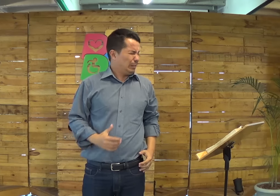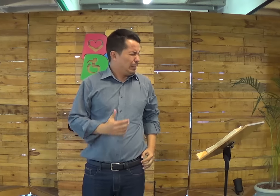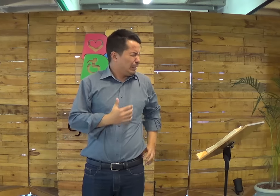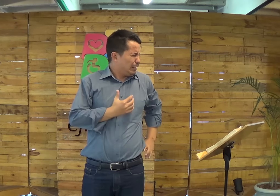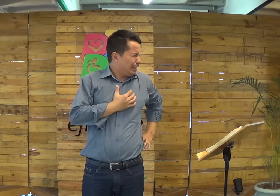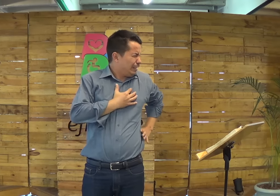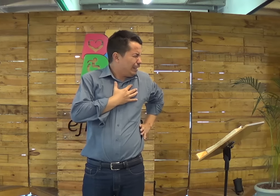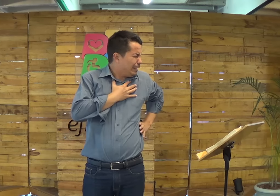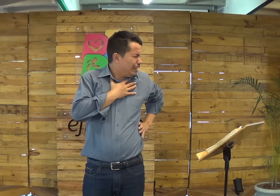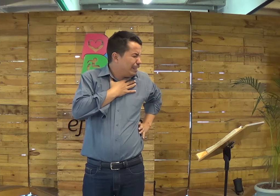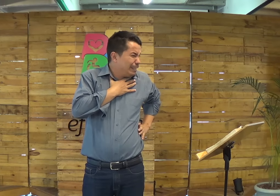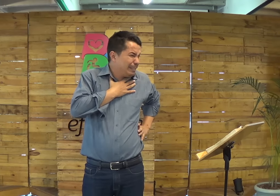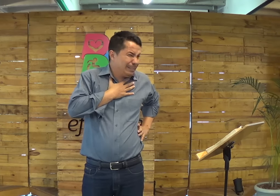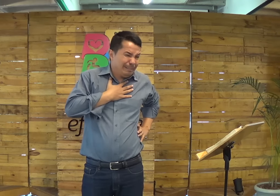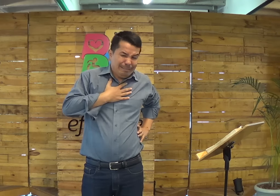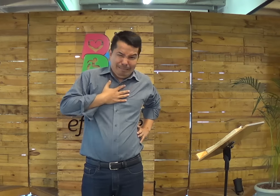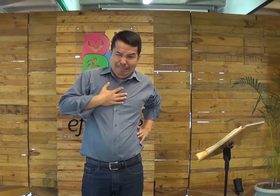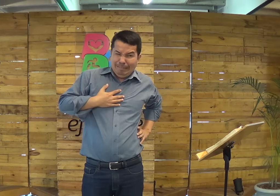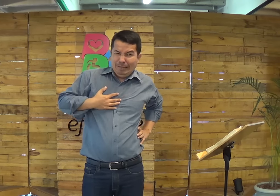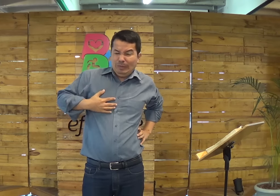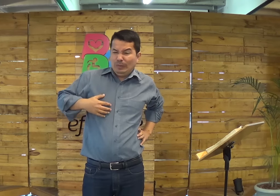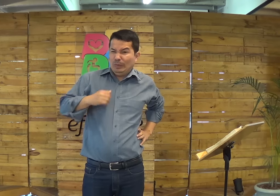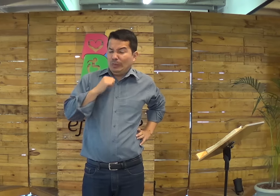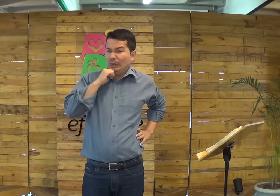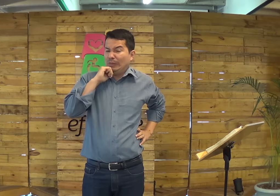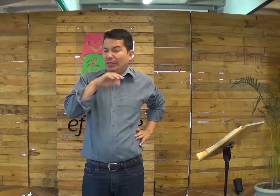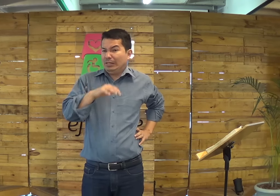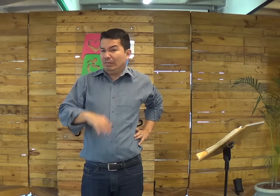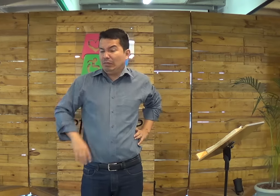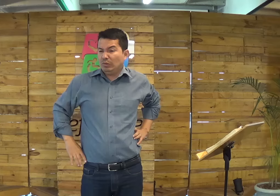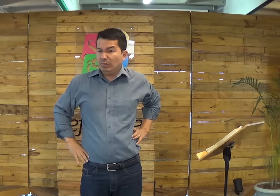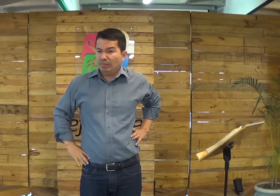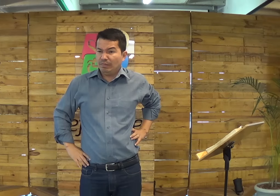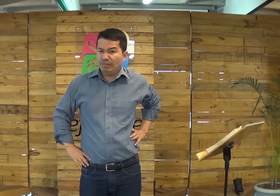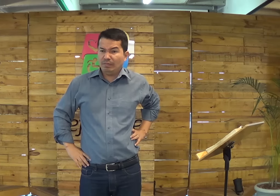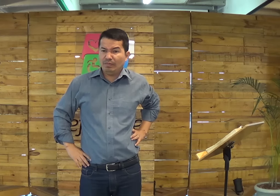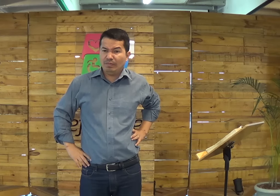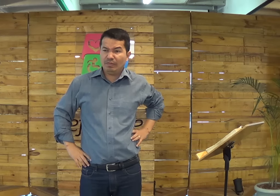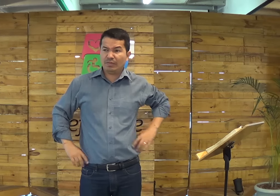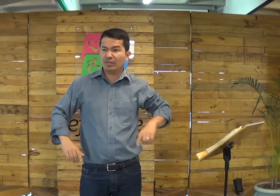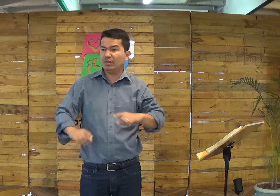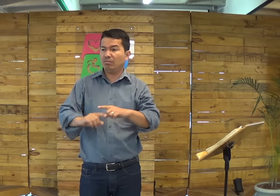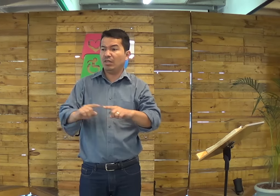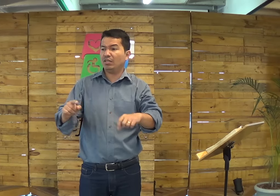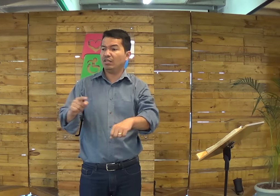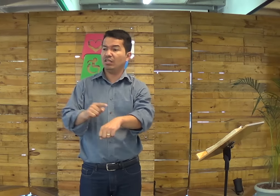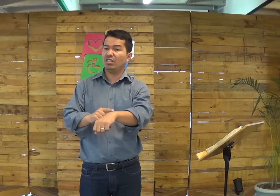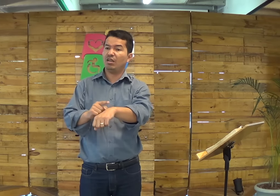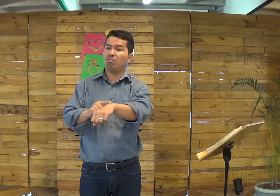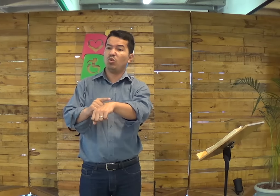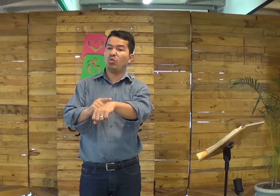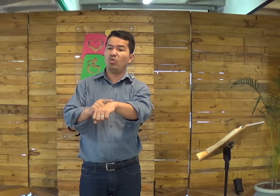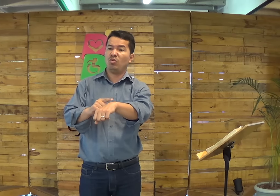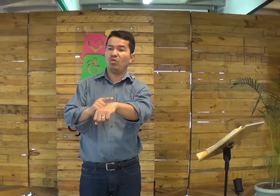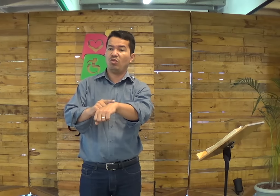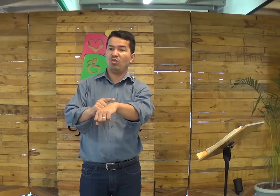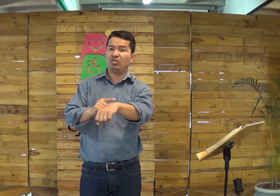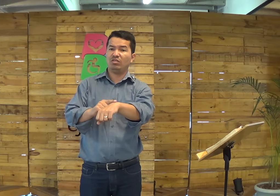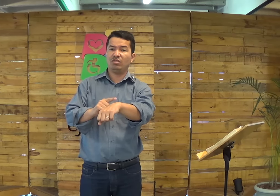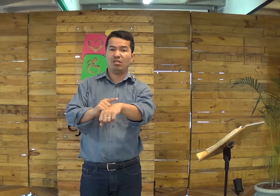ui ui nossa dá até um sentimento Rino É verdade mas e